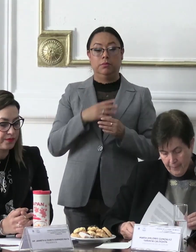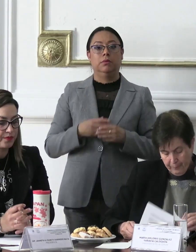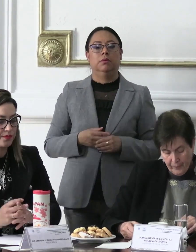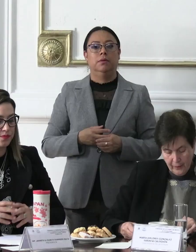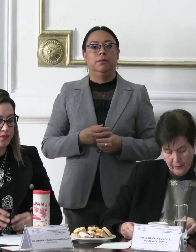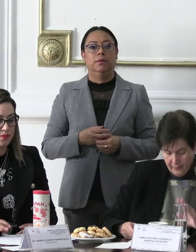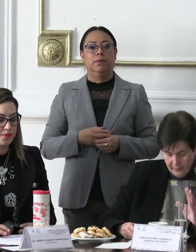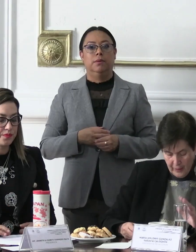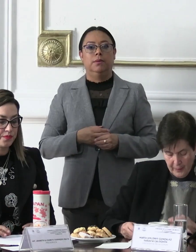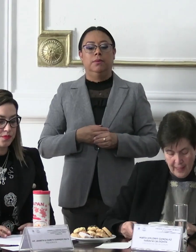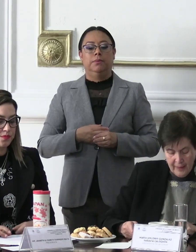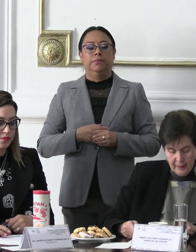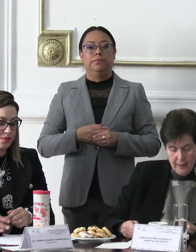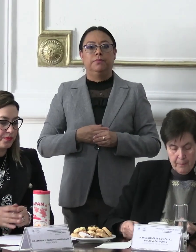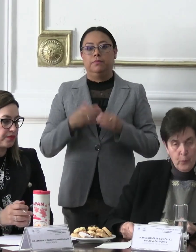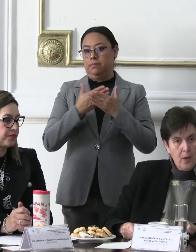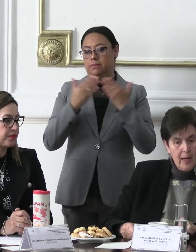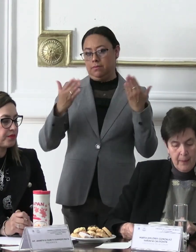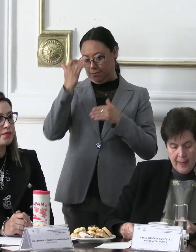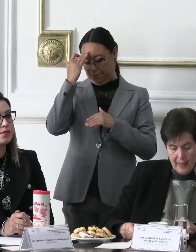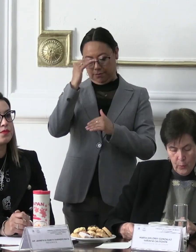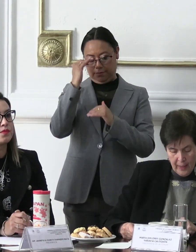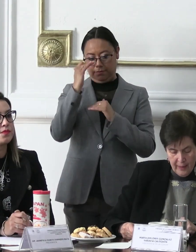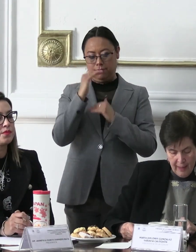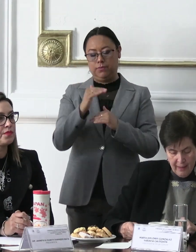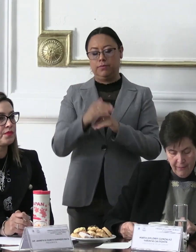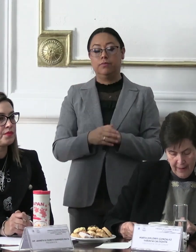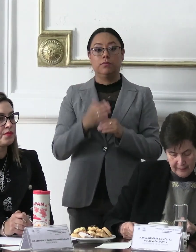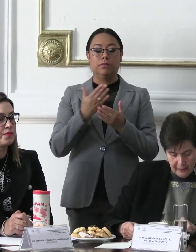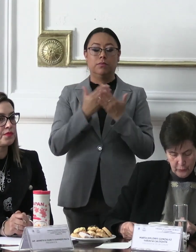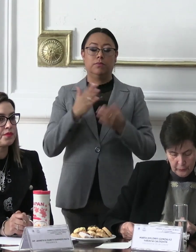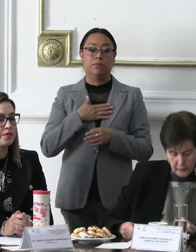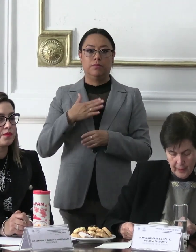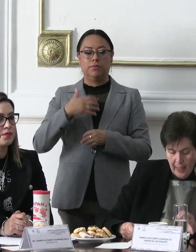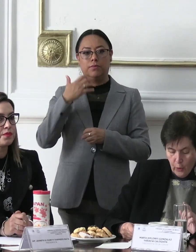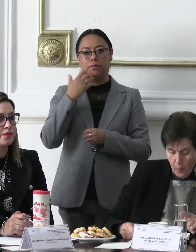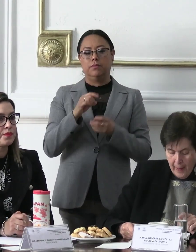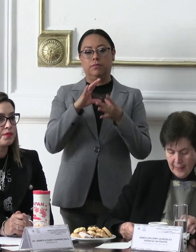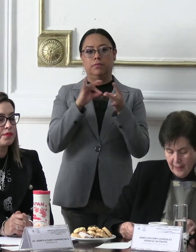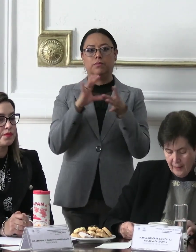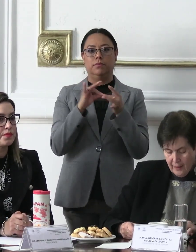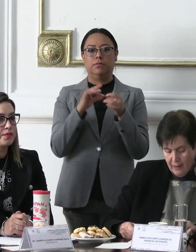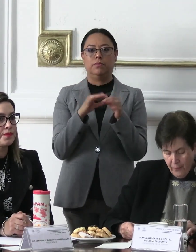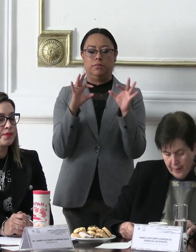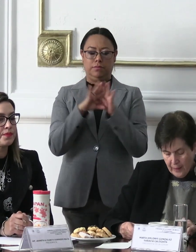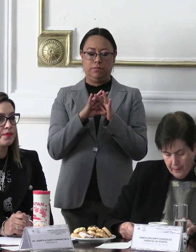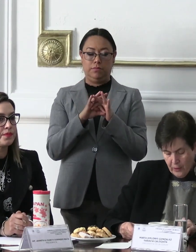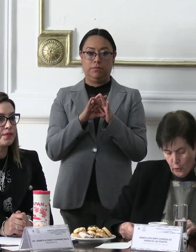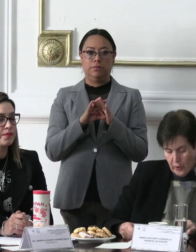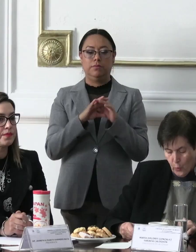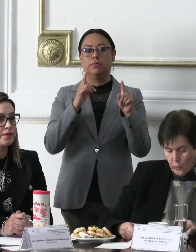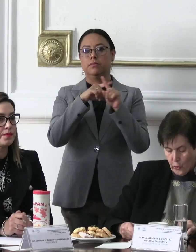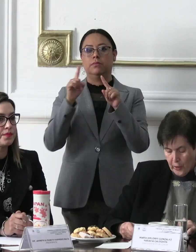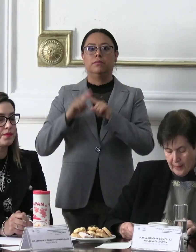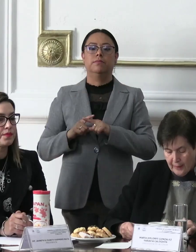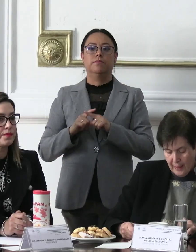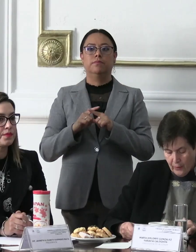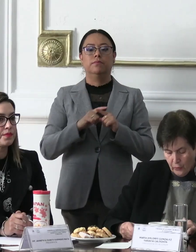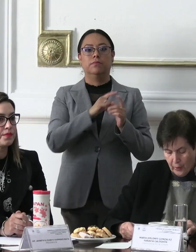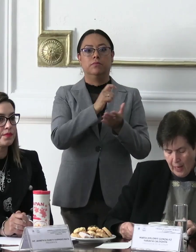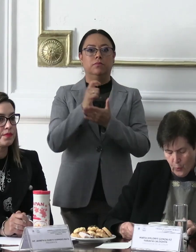para terminar en tiempo, hablar ahora de la deflactación. Con base en diversos